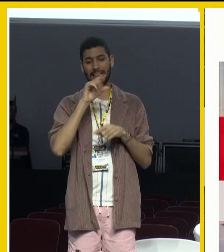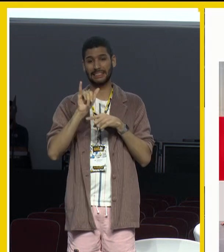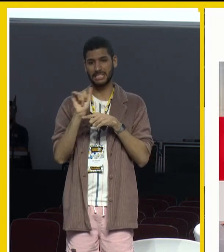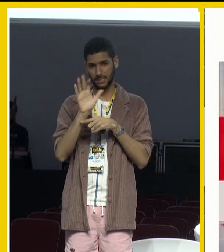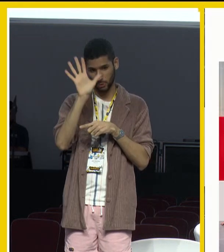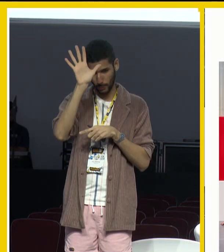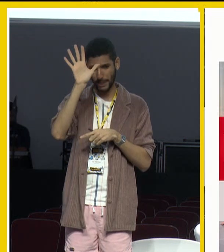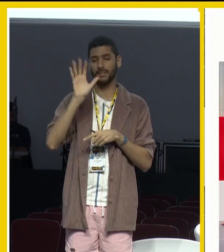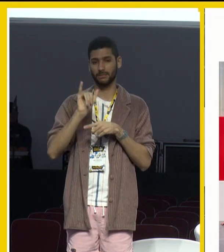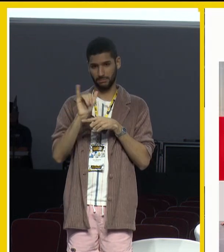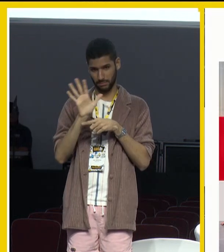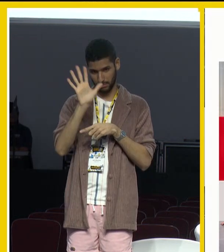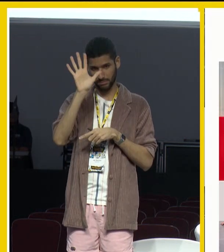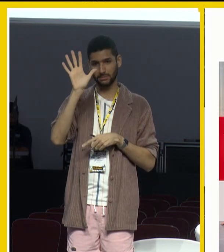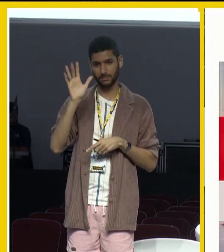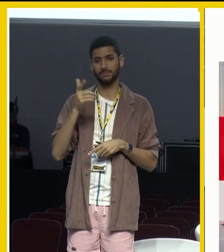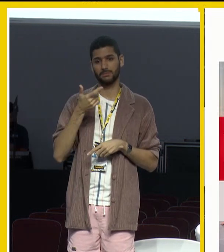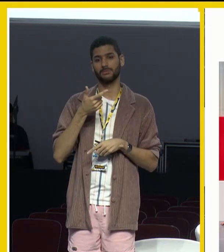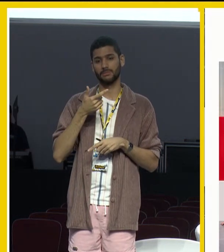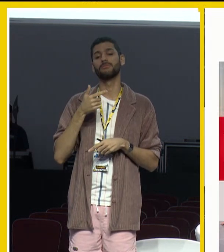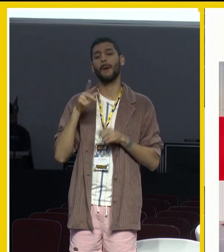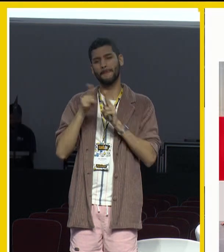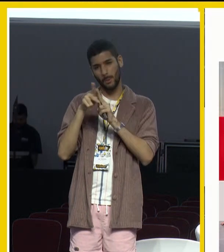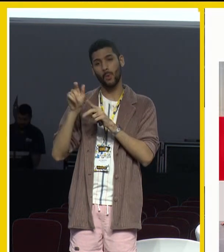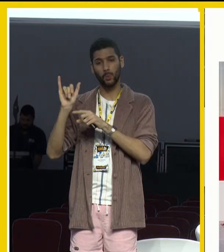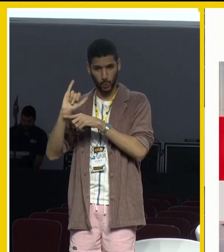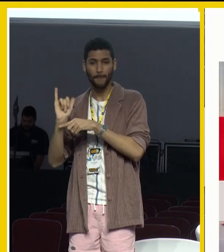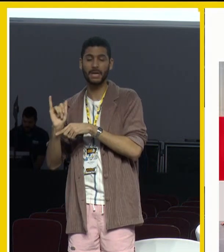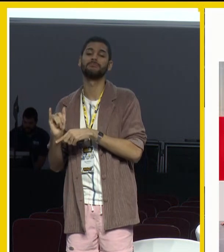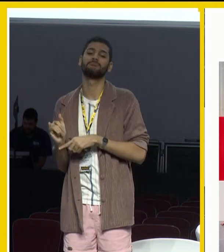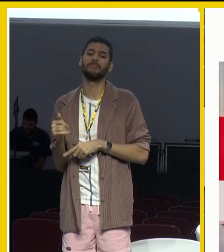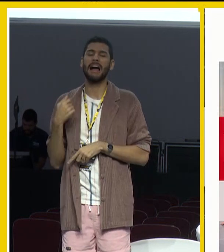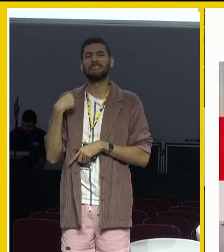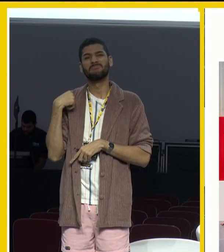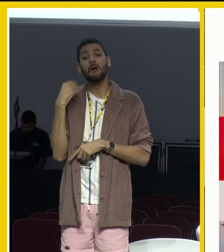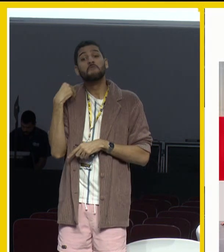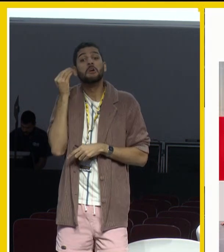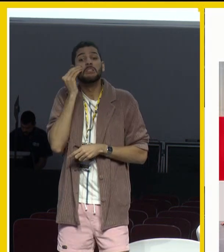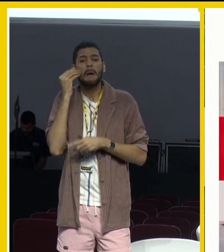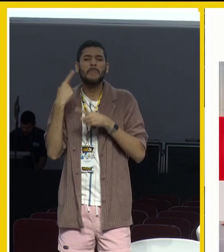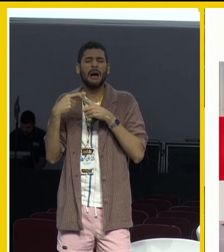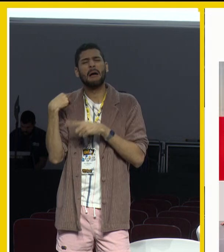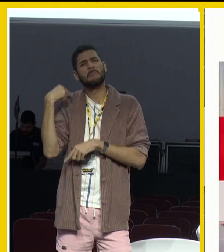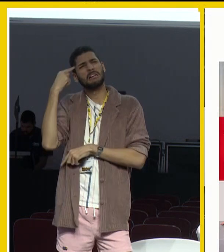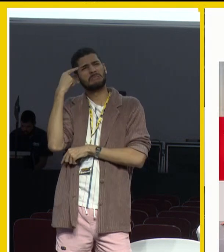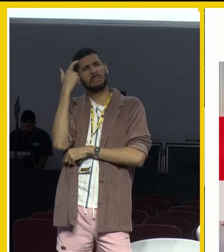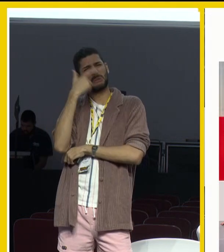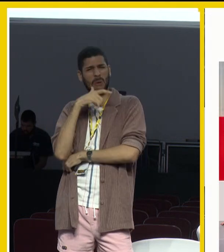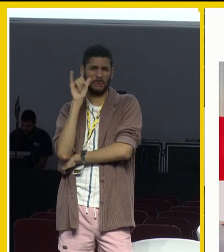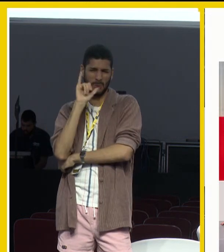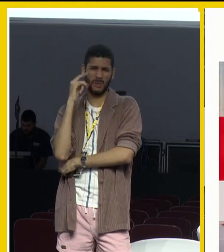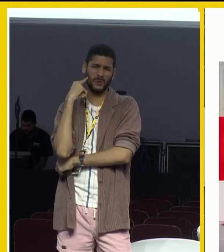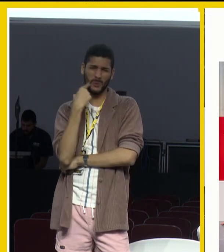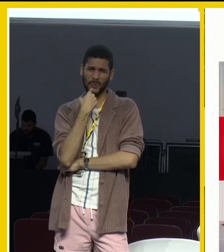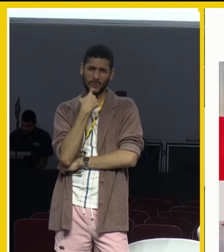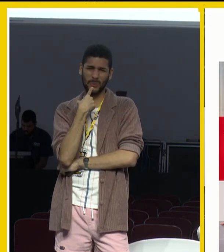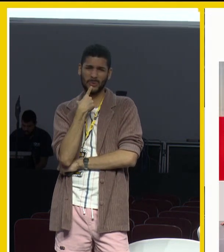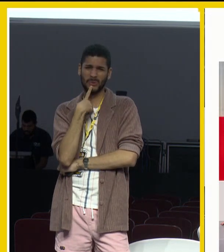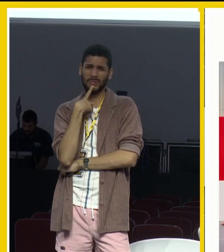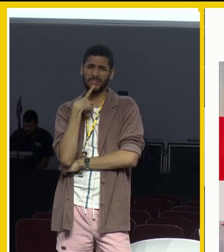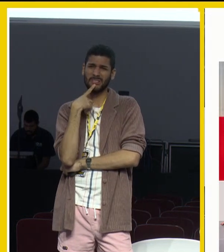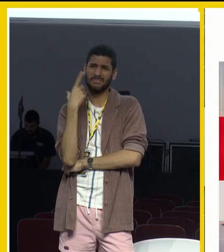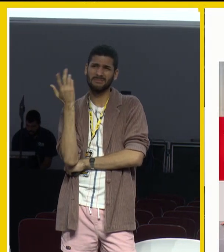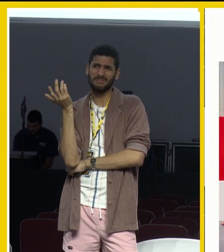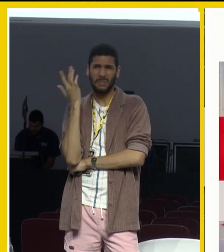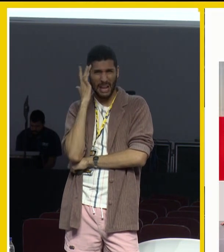concurso lá na next anp em 2018 é pelo promovida pelo youtube eu falei em 71 voos 8